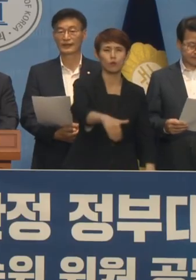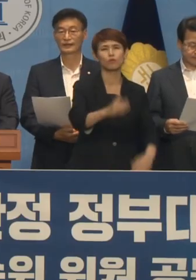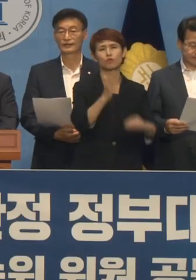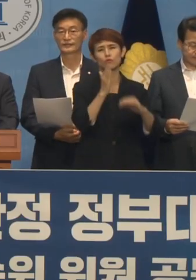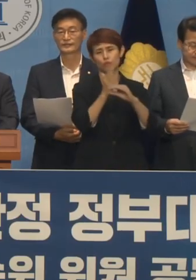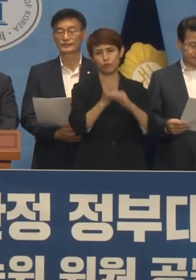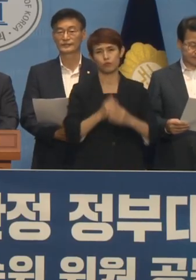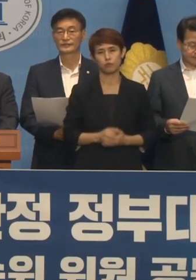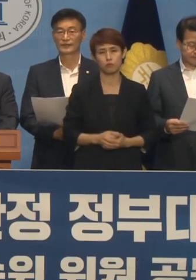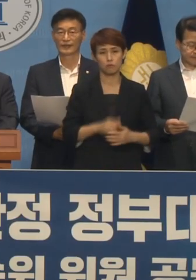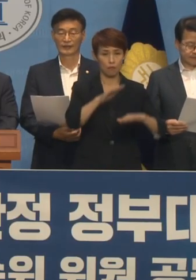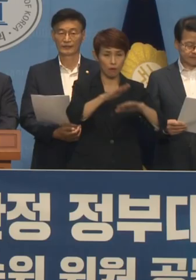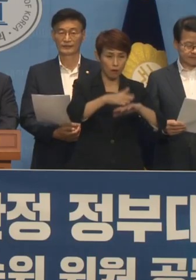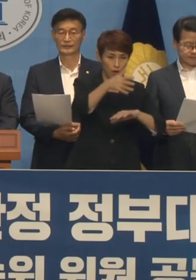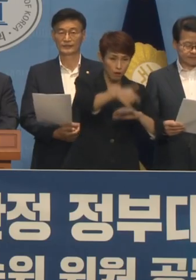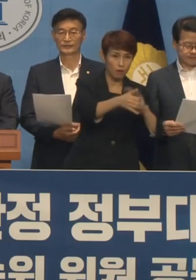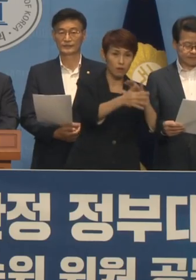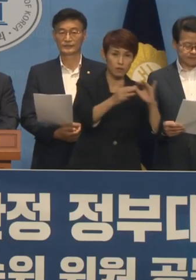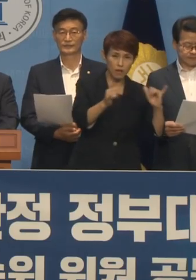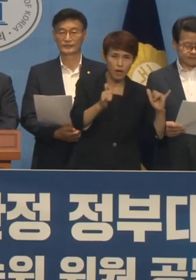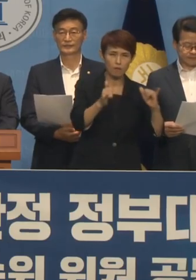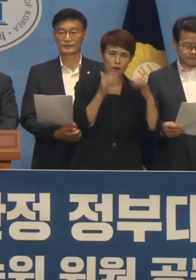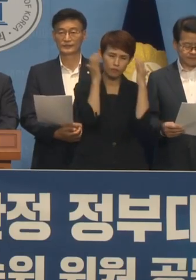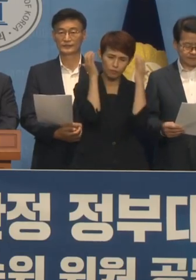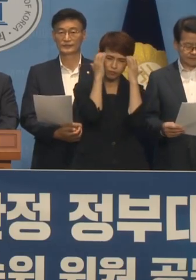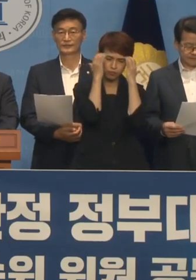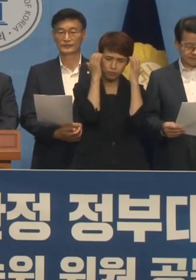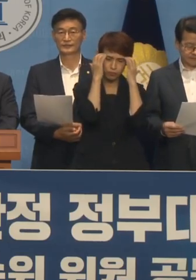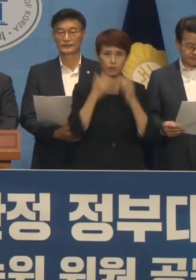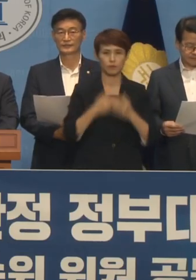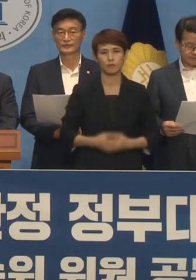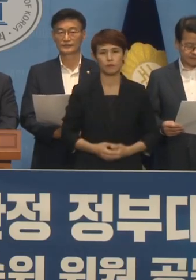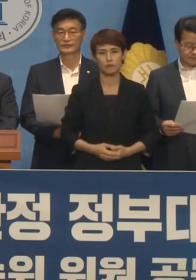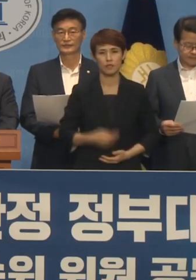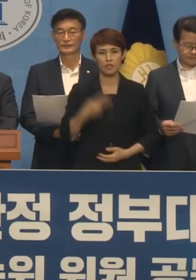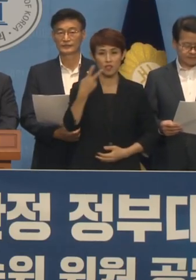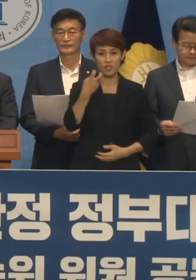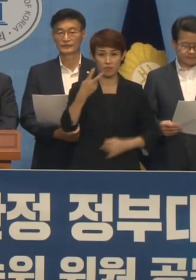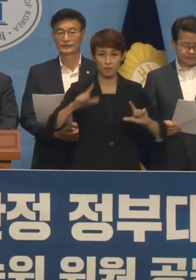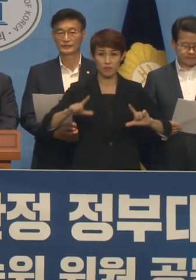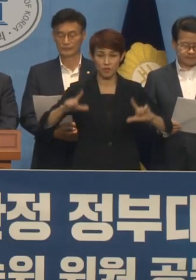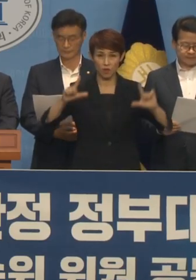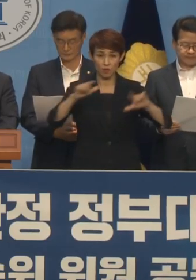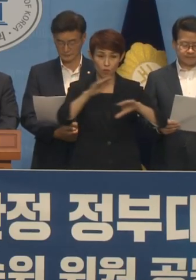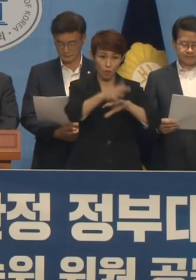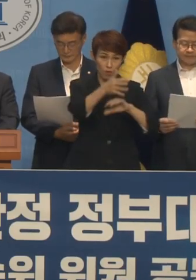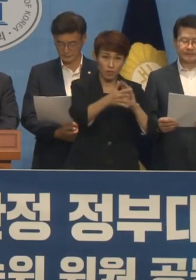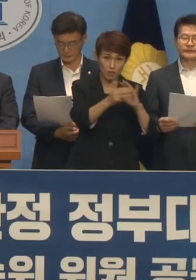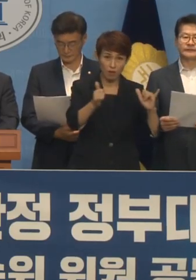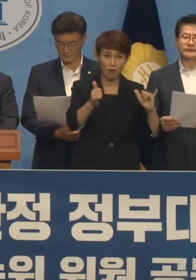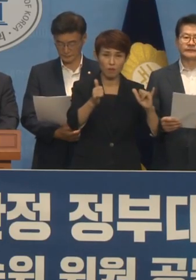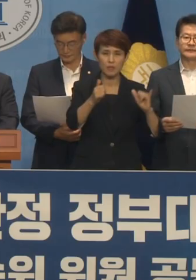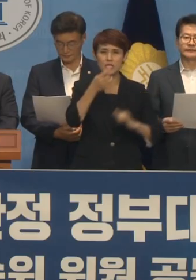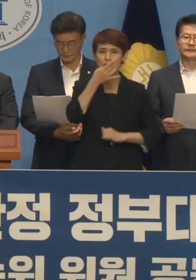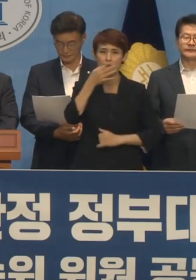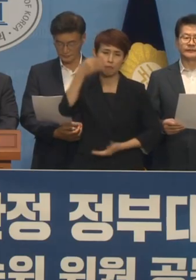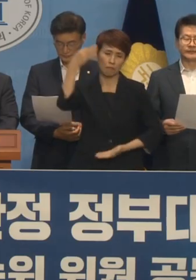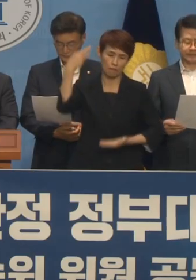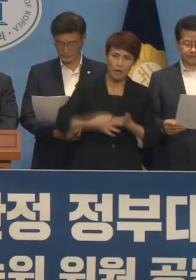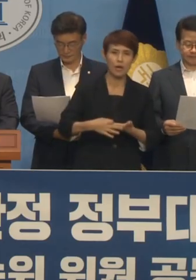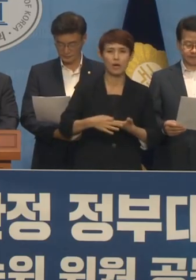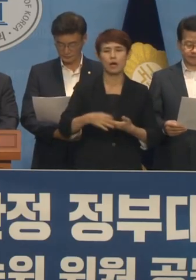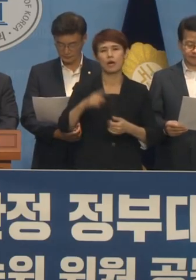있어 농가가 다중고를 겪고 있다. 2022년 우리 농민들은 사상 유례없는 쌀값